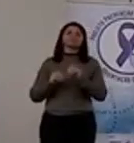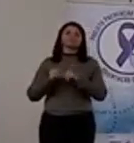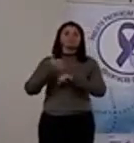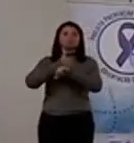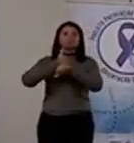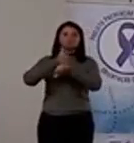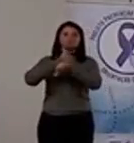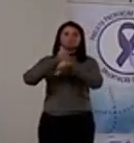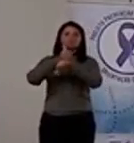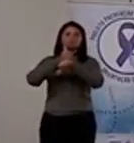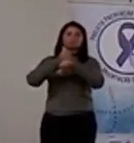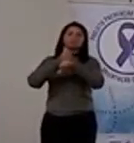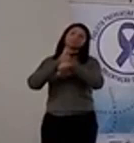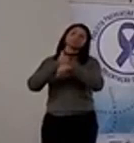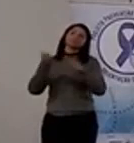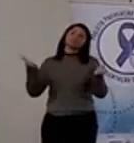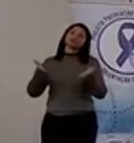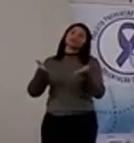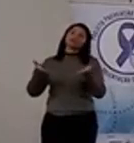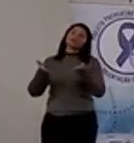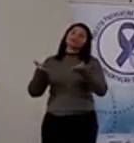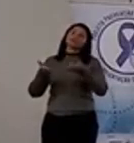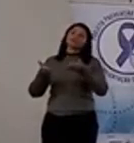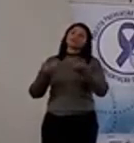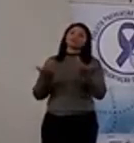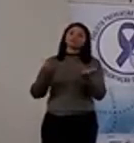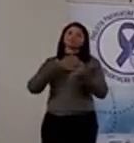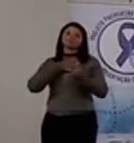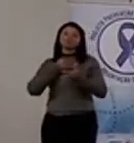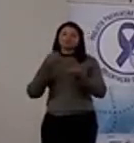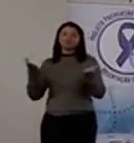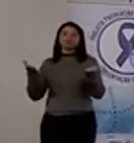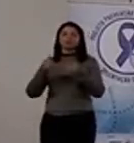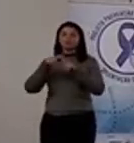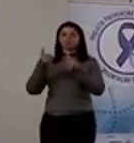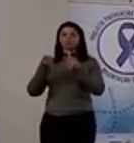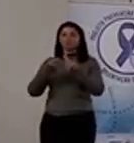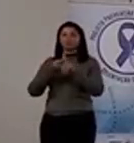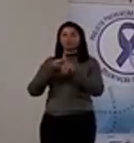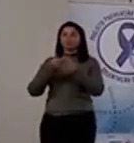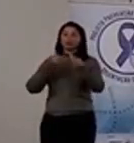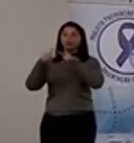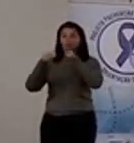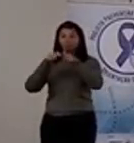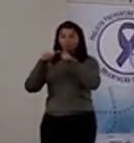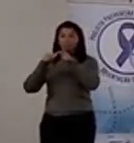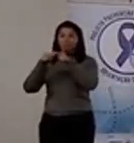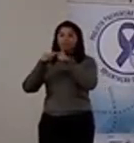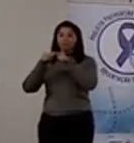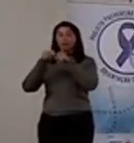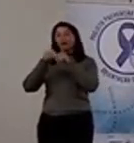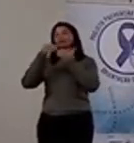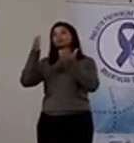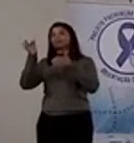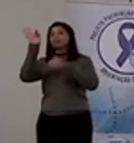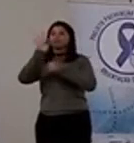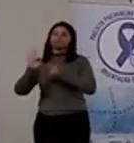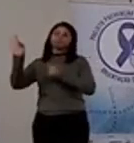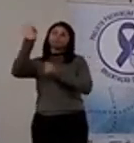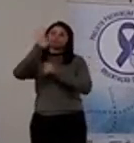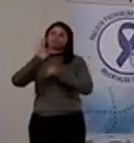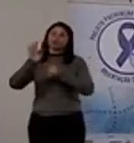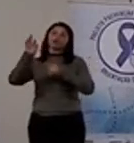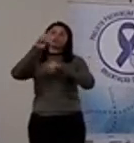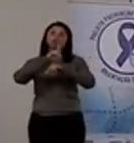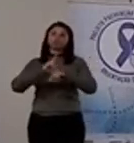novo, o mercado é cruel com as mulheres. A mulher, quando engravida, no pico da atividade, sei lá, após faculdade, que ela está fazendo um doutorado,